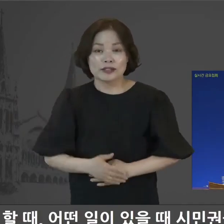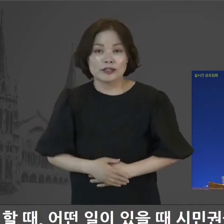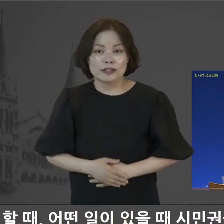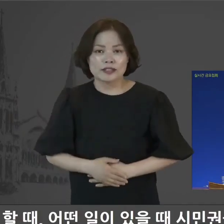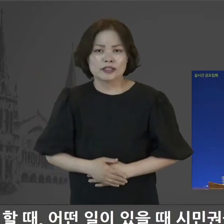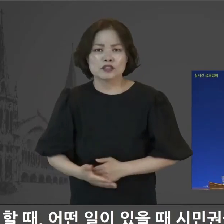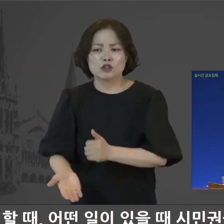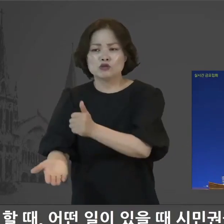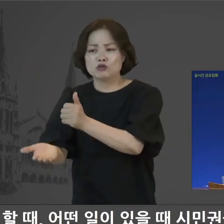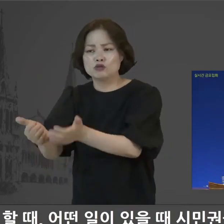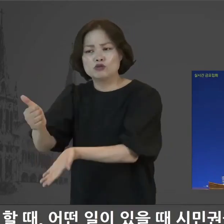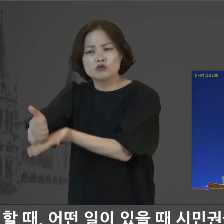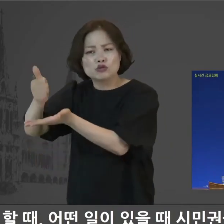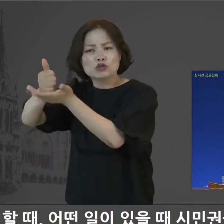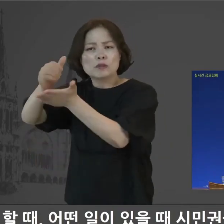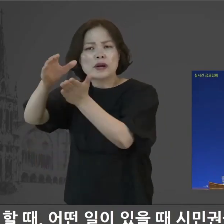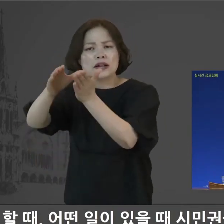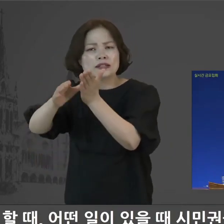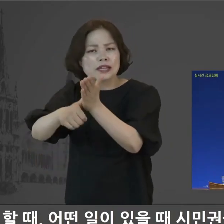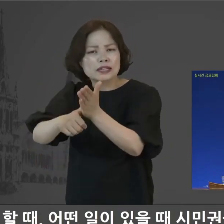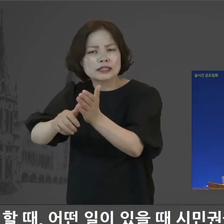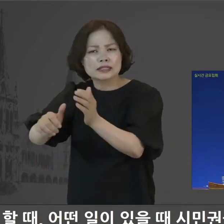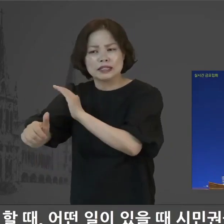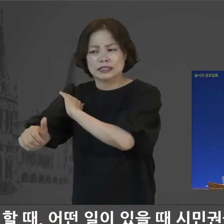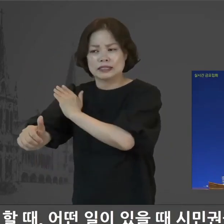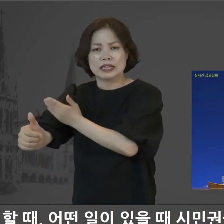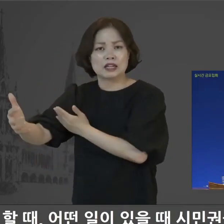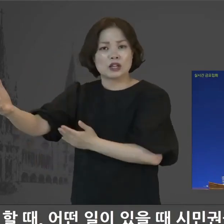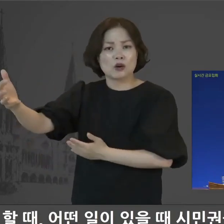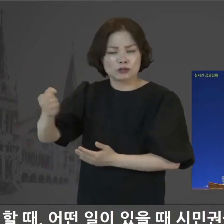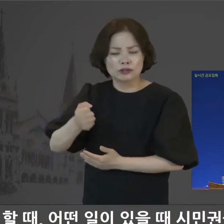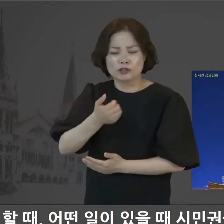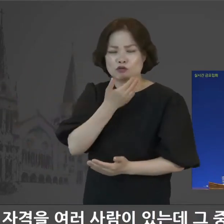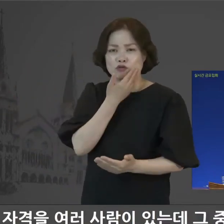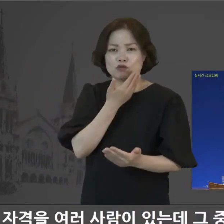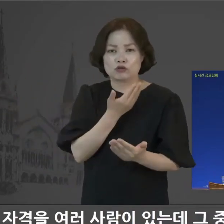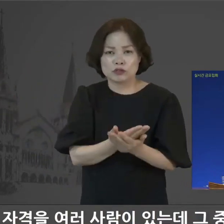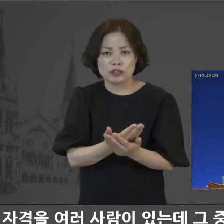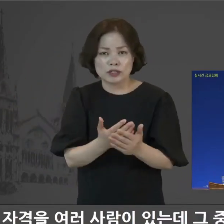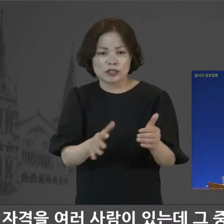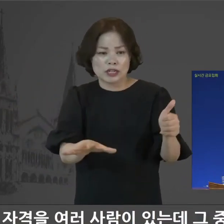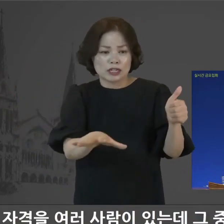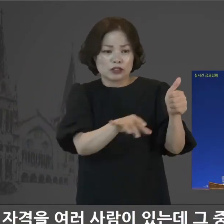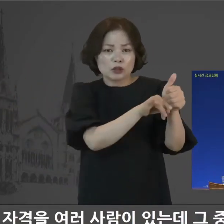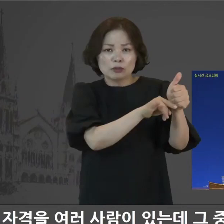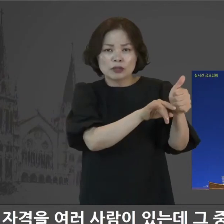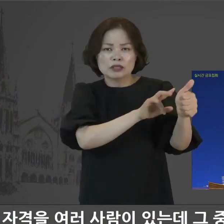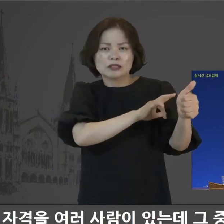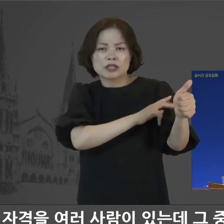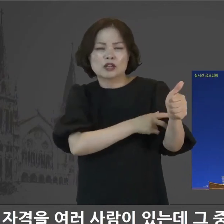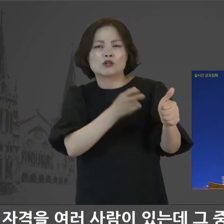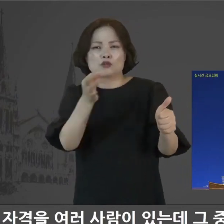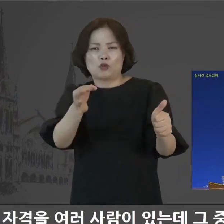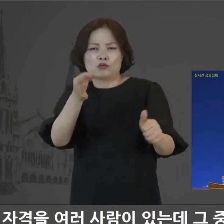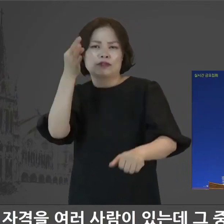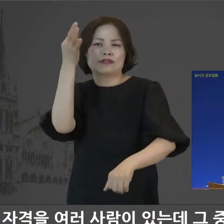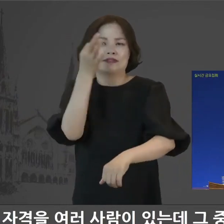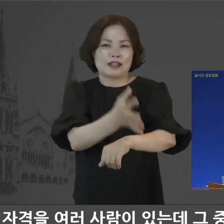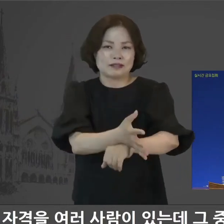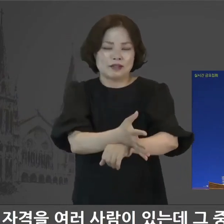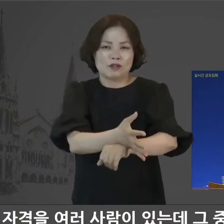그 추첨하는 데까지 가는 자격을 얻는 게 이제 중요한 거예요. 천부장은 그 자격을 얻는데 돈 주고 얻었다는 거예요.